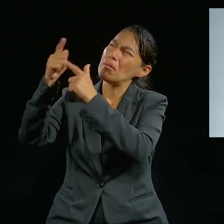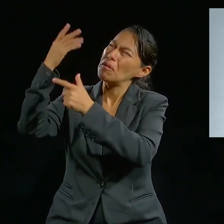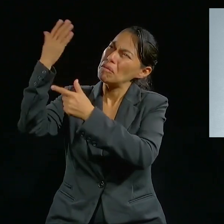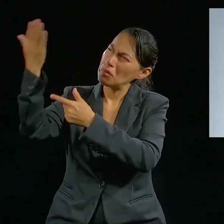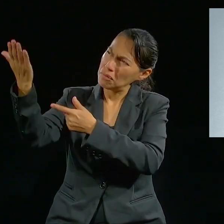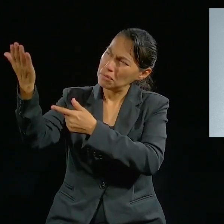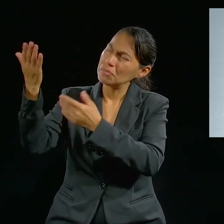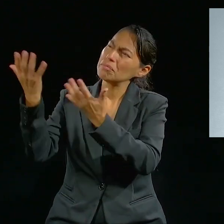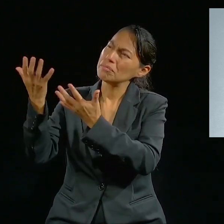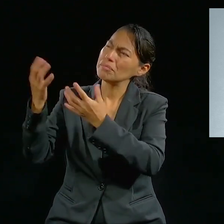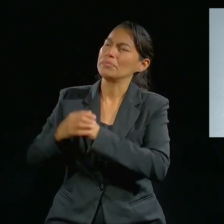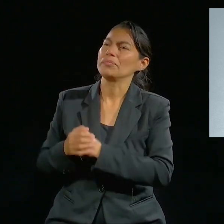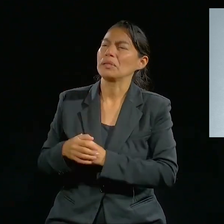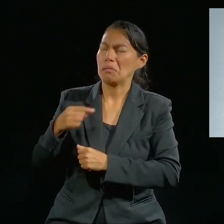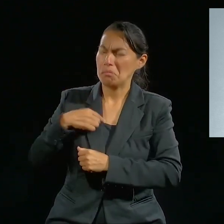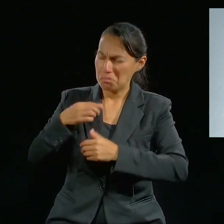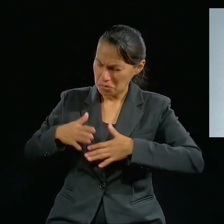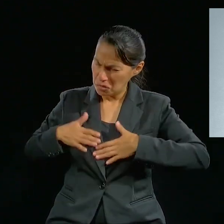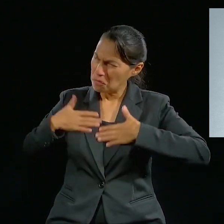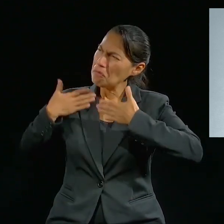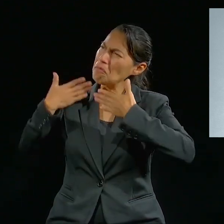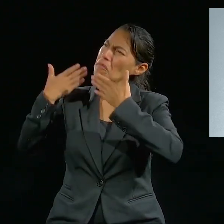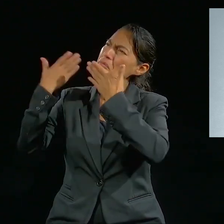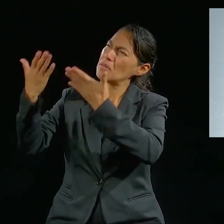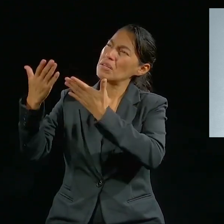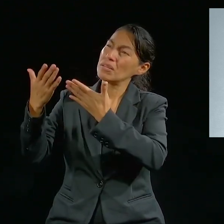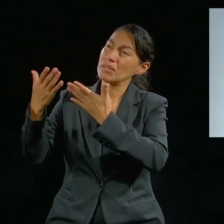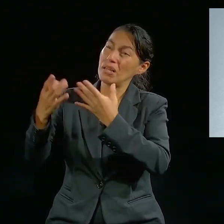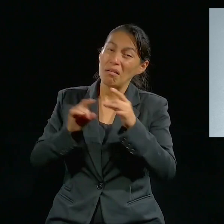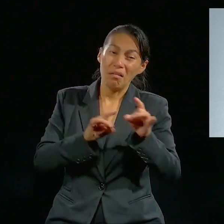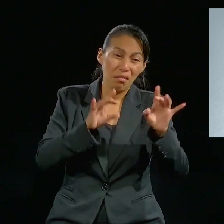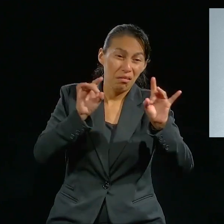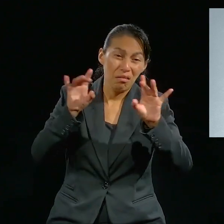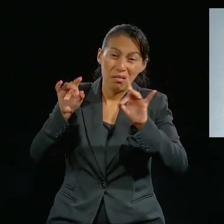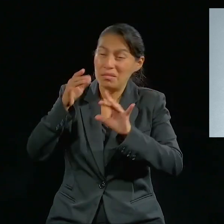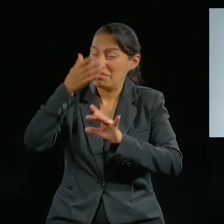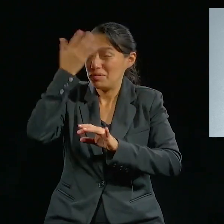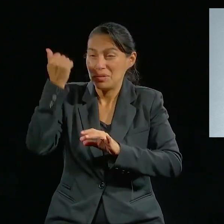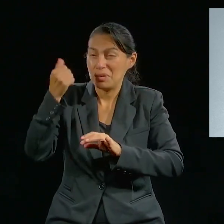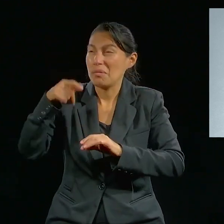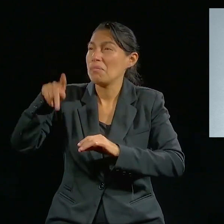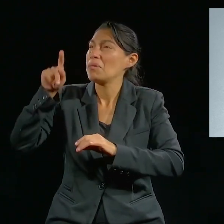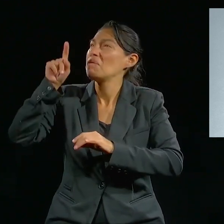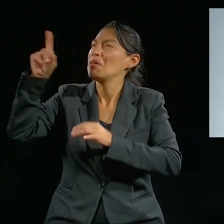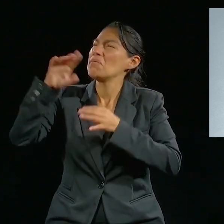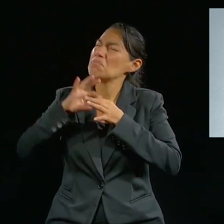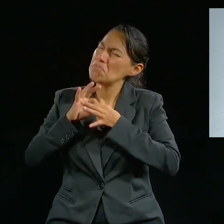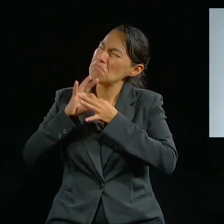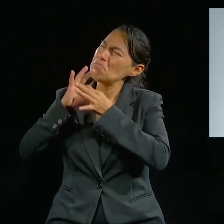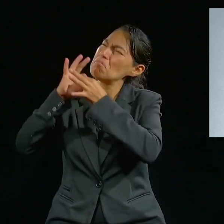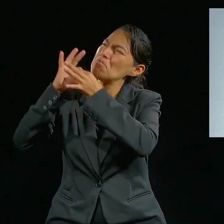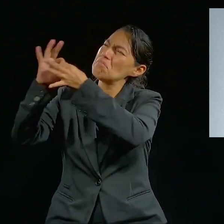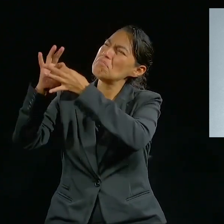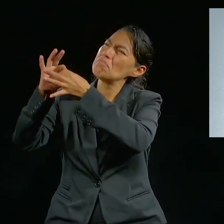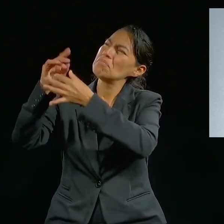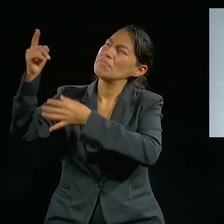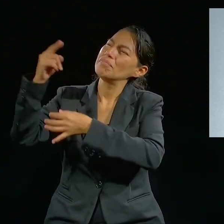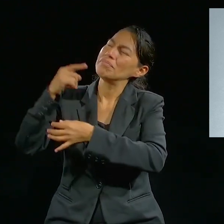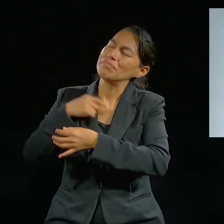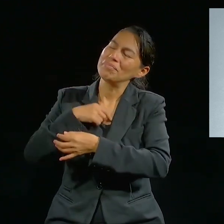difícil, seguir teniendo la confianza de que Dios va a actuar de la mejor forma. Amén.